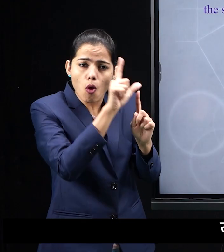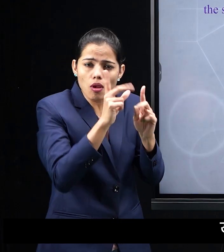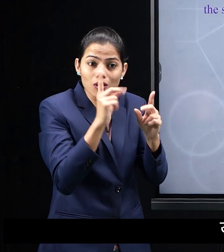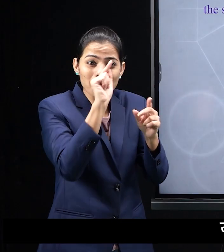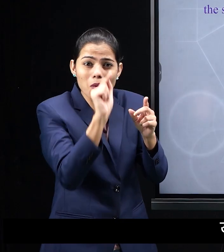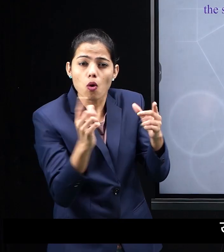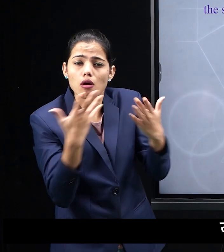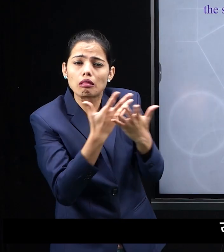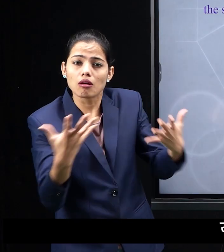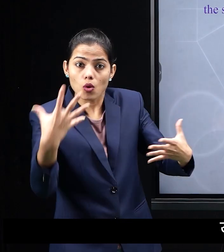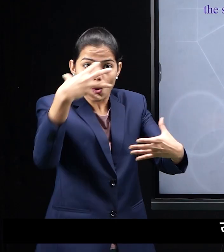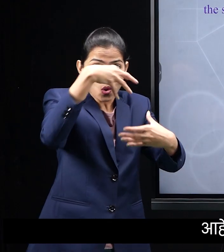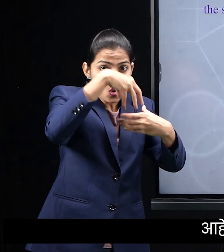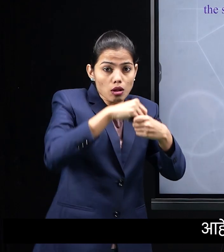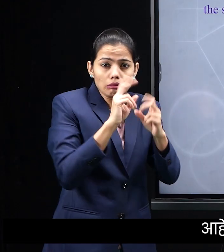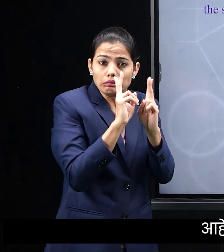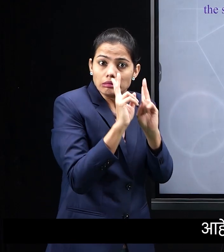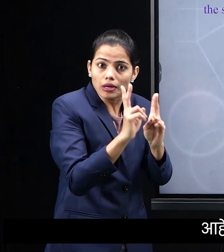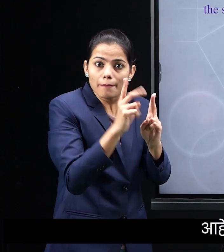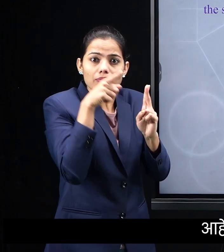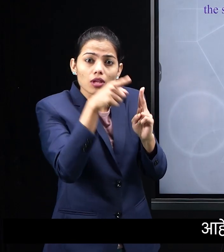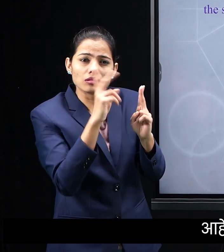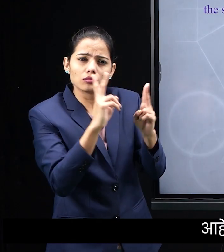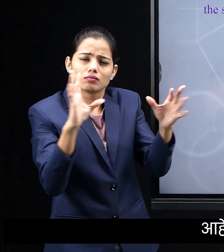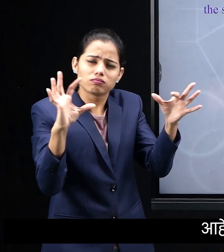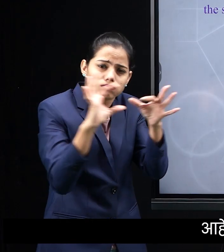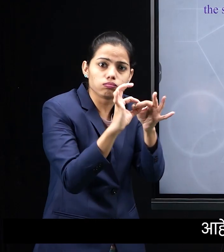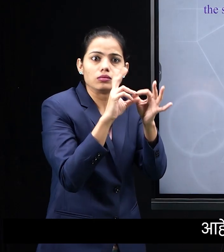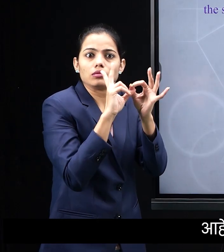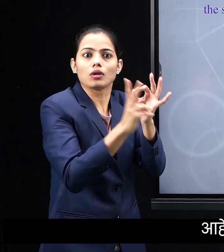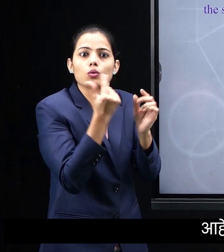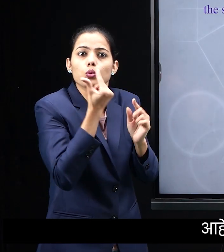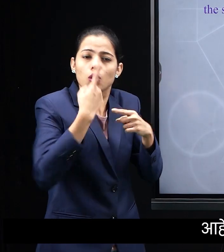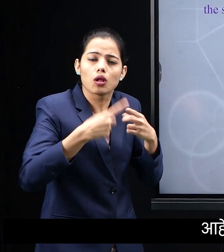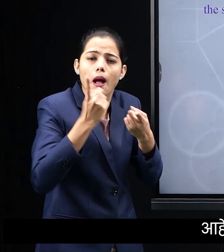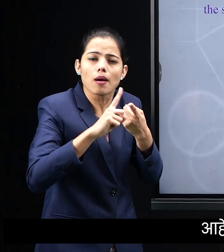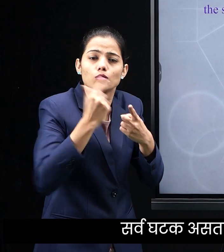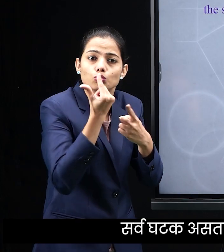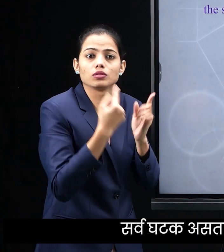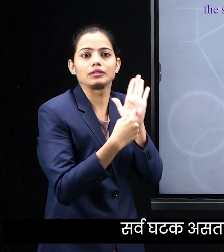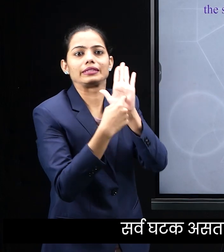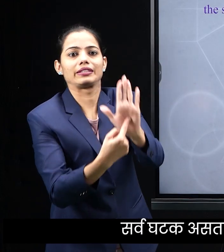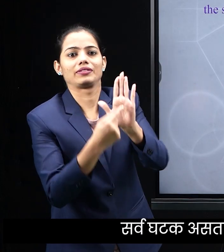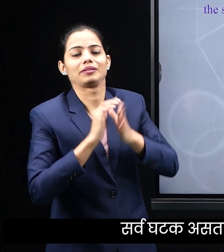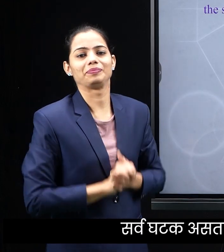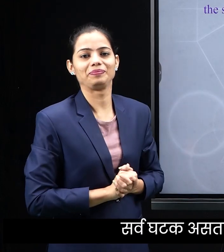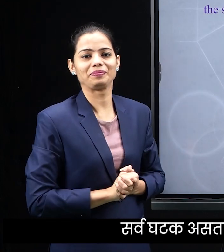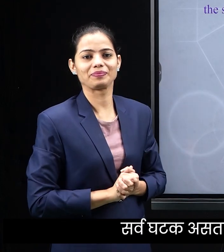युनिव्हर्सल संच हा एक संच आहे ज्यात विचाराधीन सर्व संचांचे सर्व घटक असतात आणि